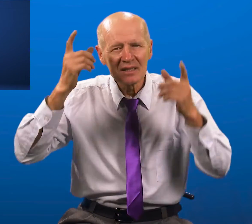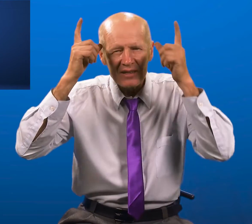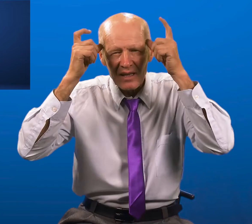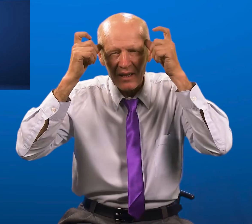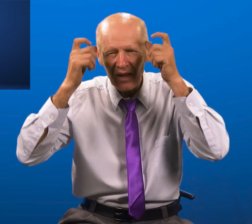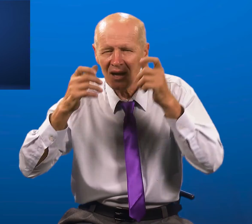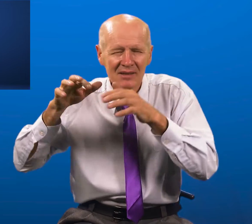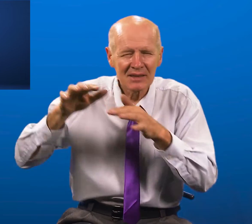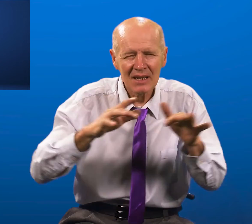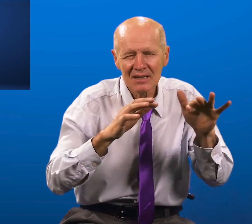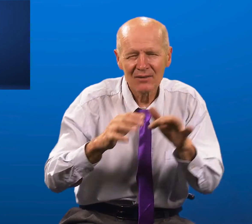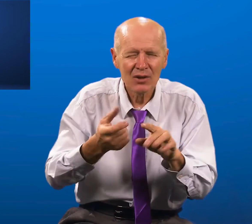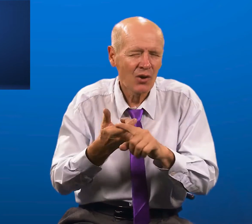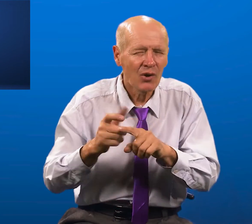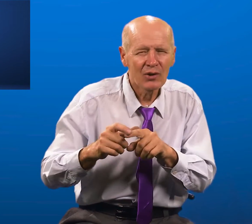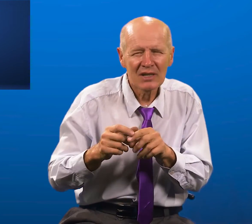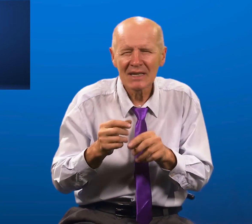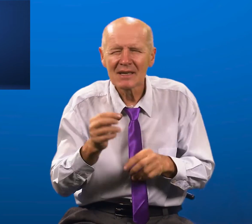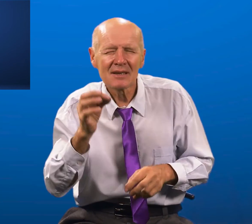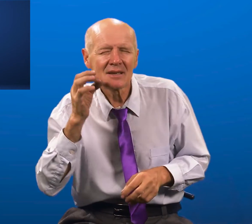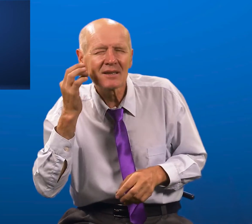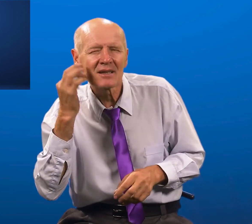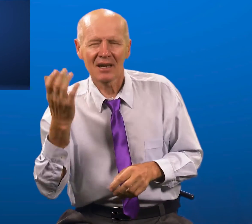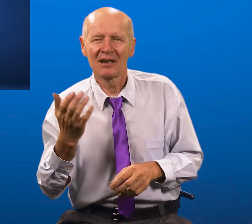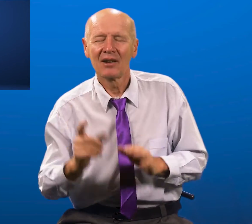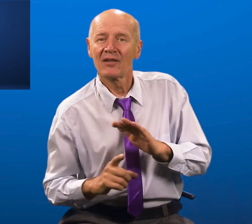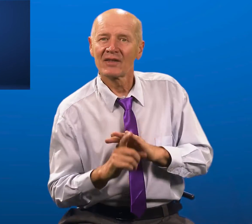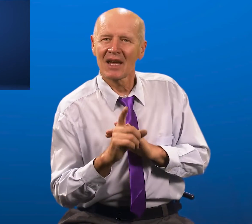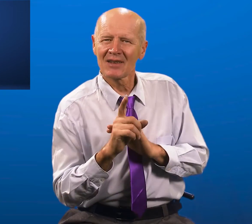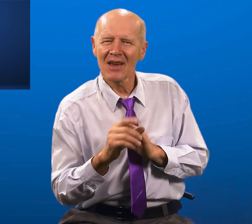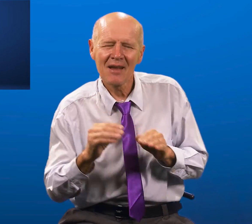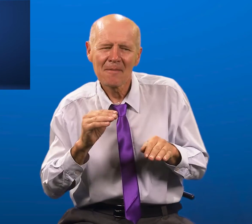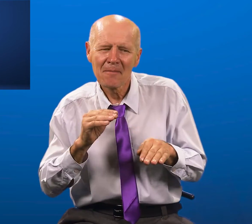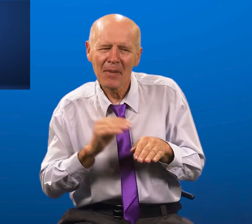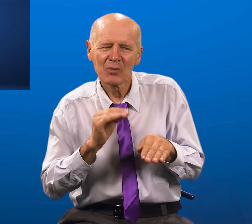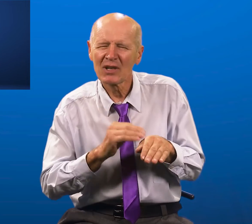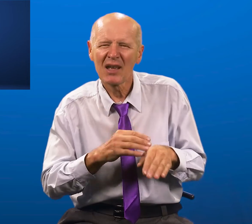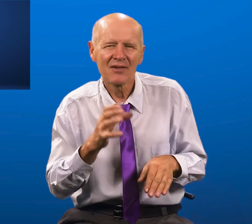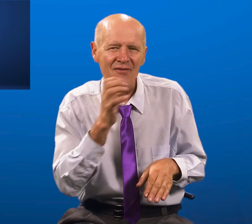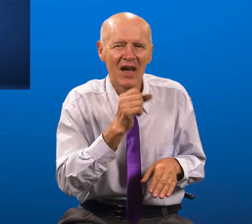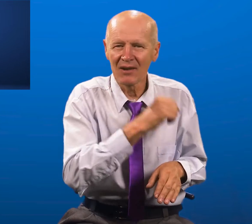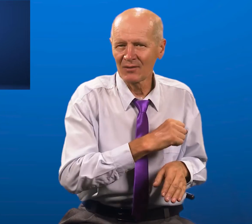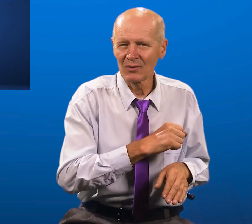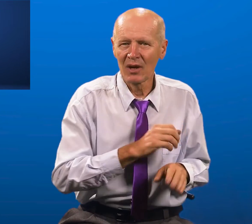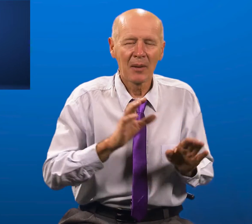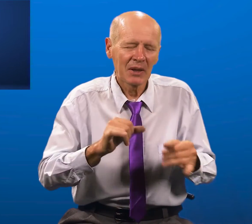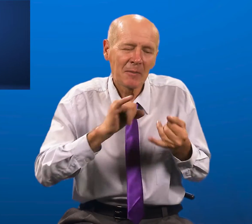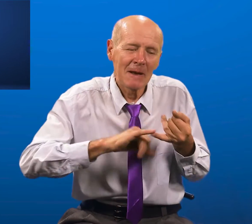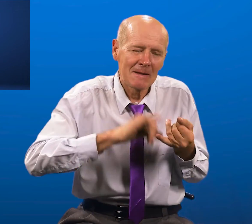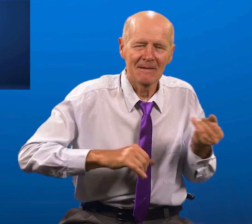Дьявол действует очень изощренно. Сначала он побуждает к воровству, а потом